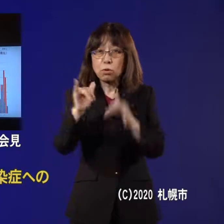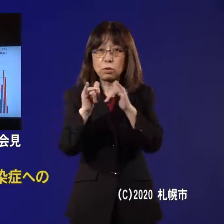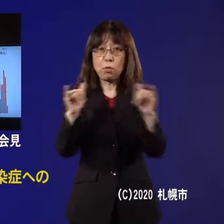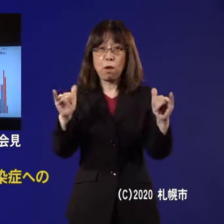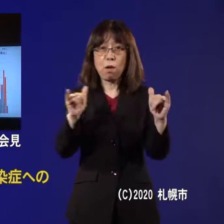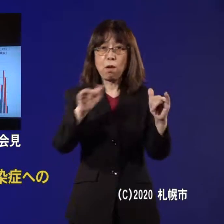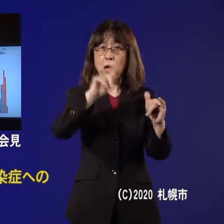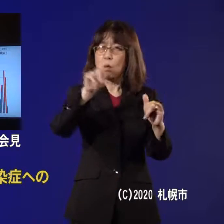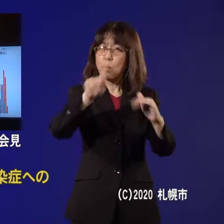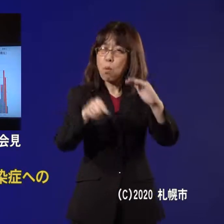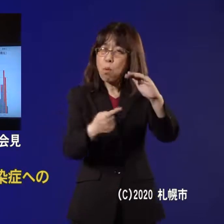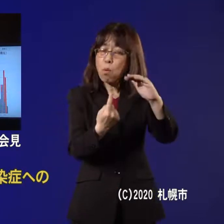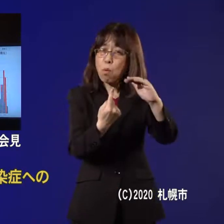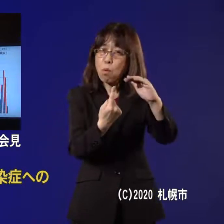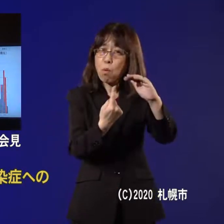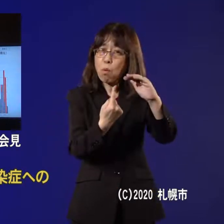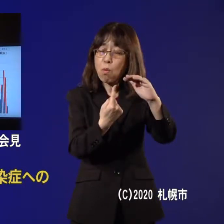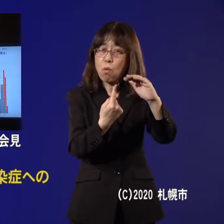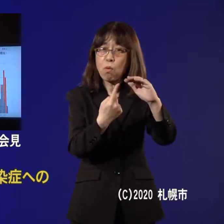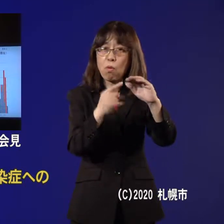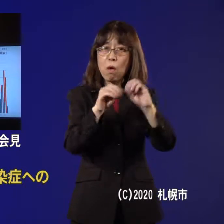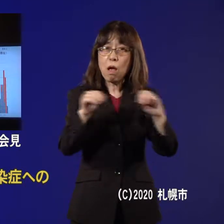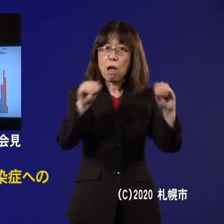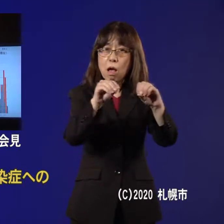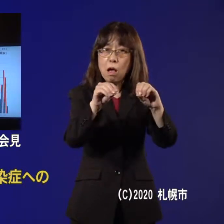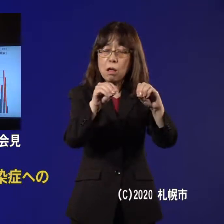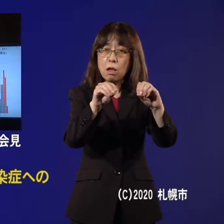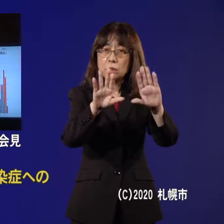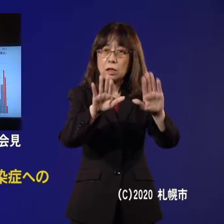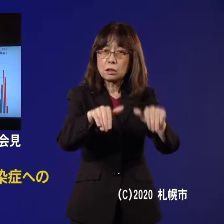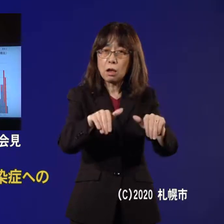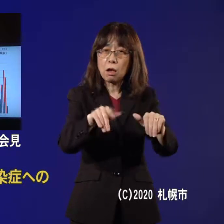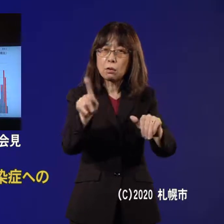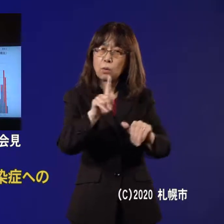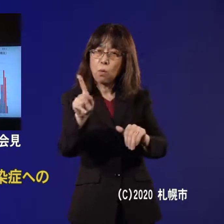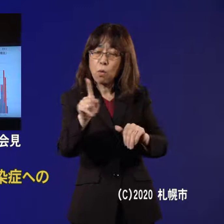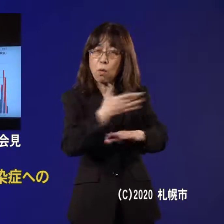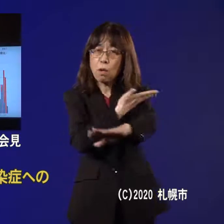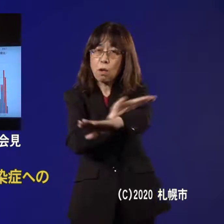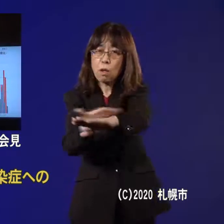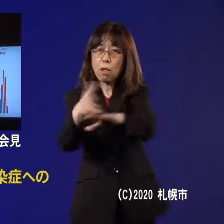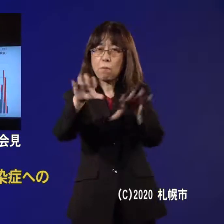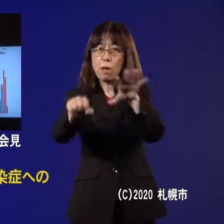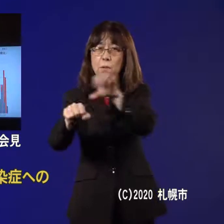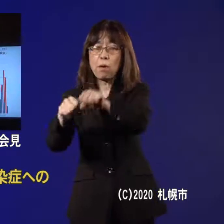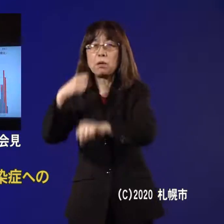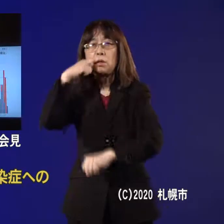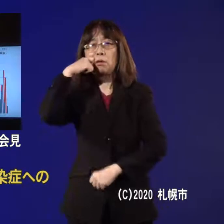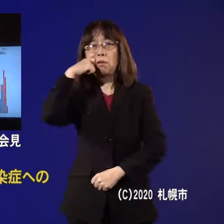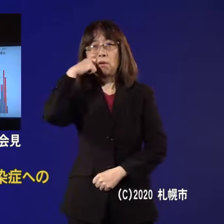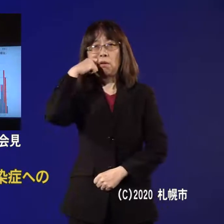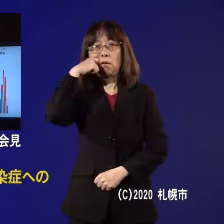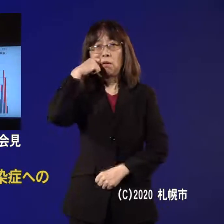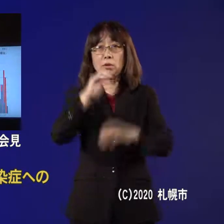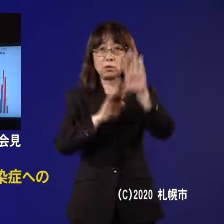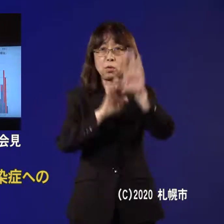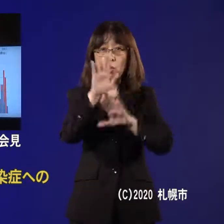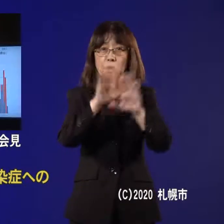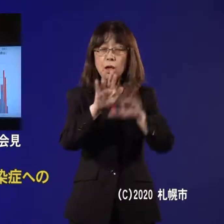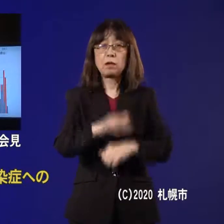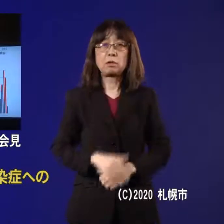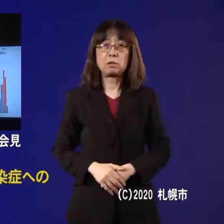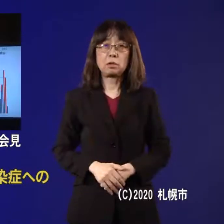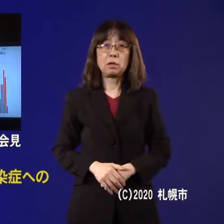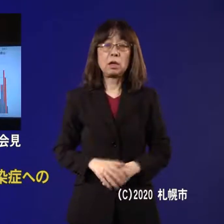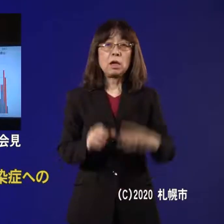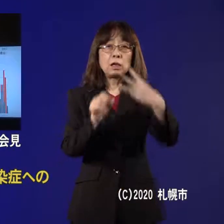こでどういう形で感染をしたのかという特定できないと、リンクが追えないという方の状態でありまして、3月札